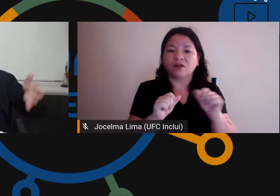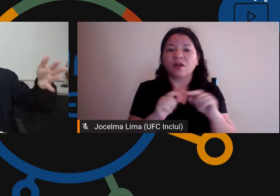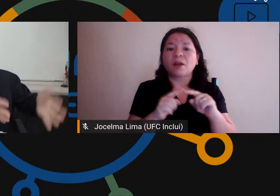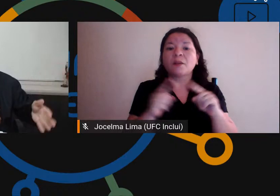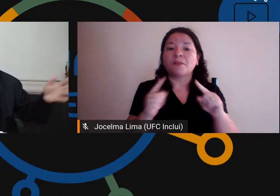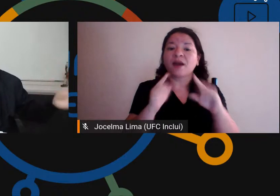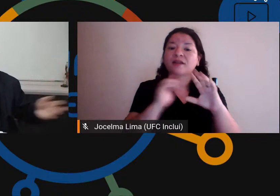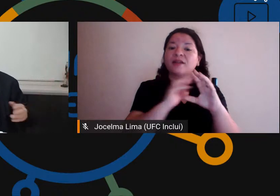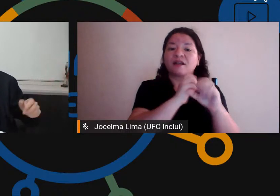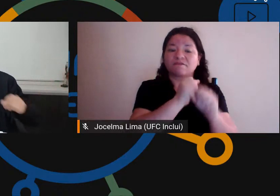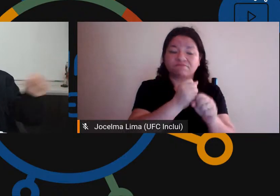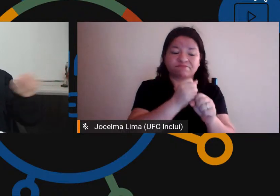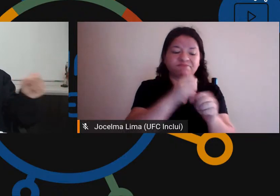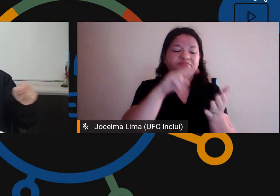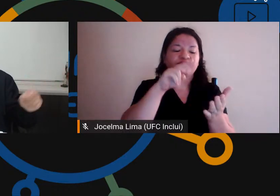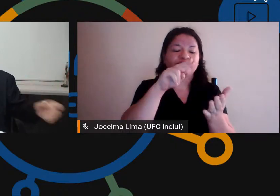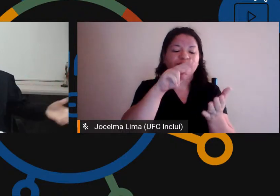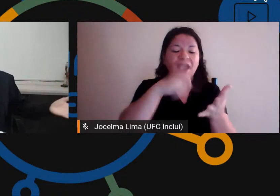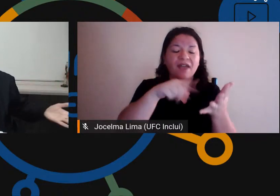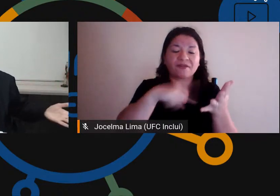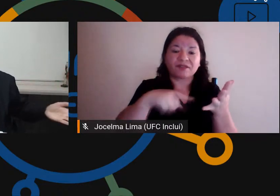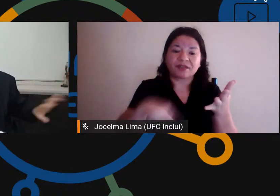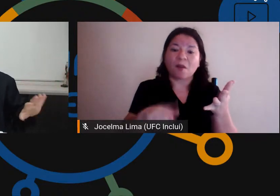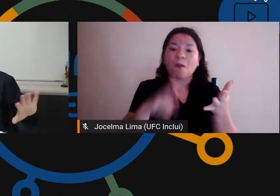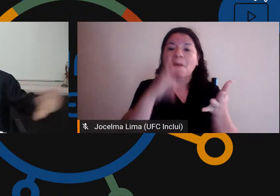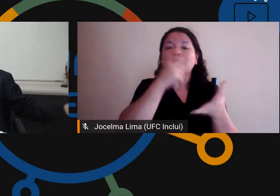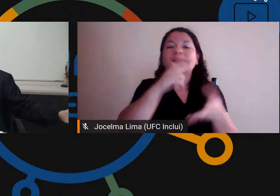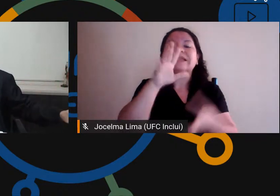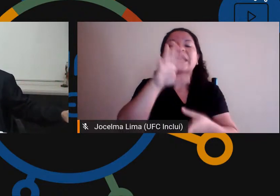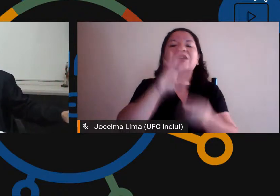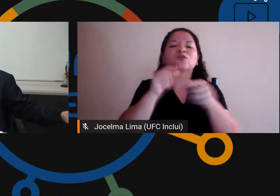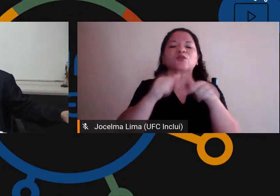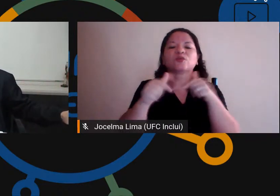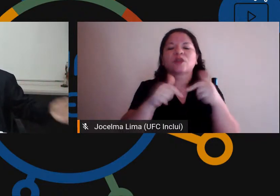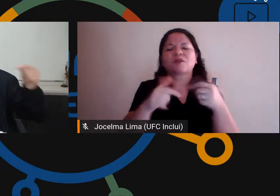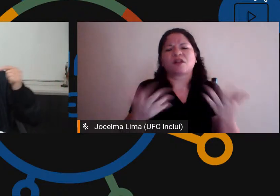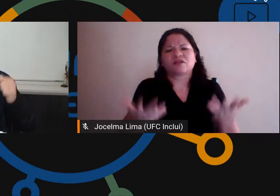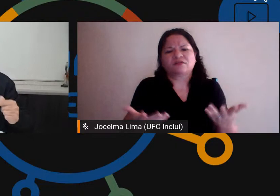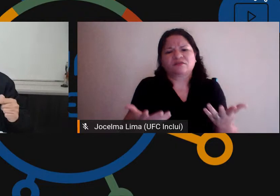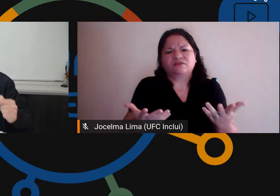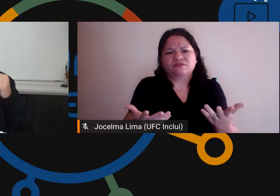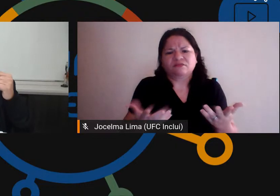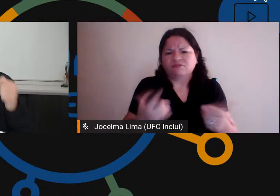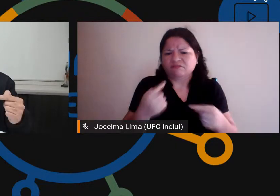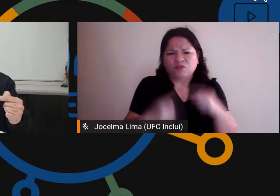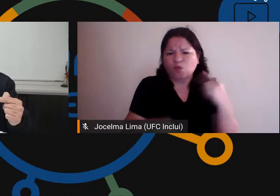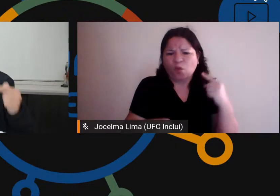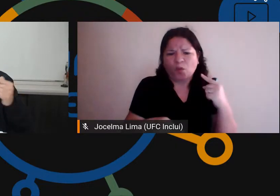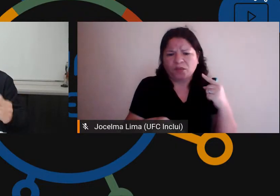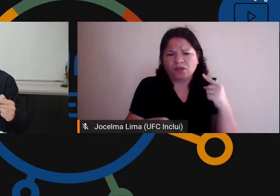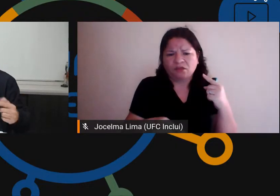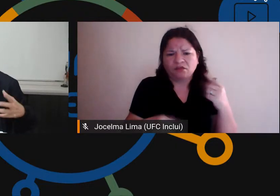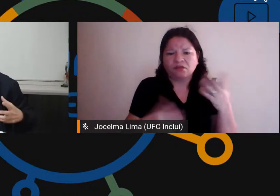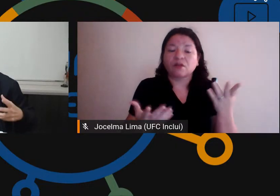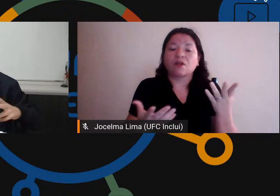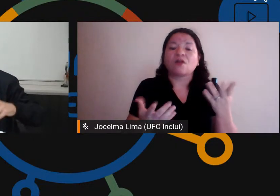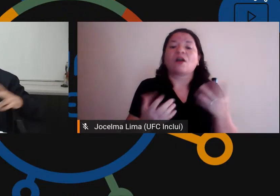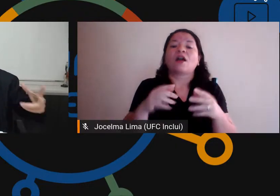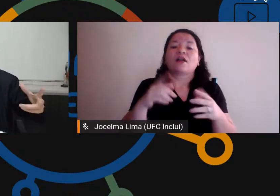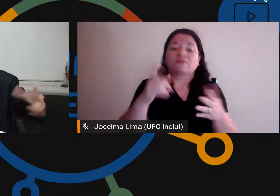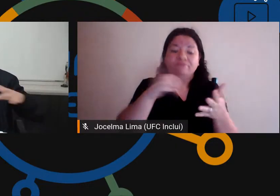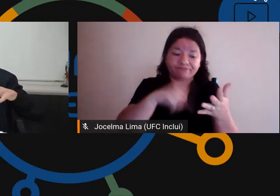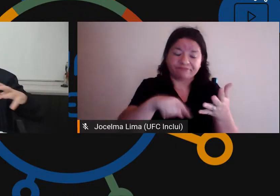pessoal faz revisão como se fosse resumir o trabalho dos outros. Então, isso não é overview. Mas toda revisão científica tem que trazer